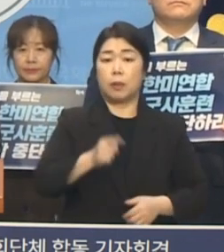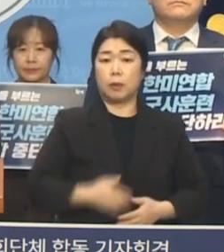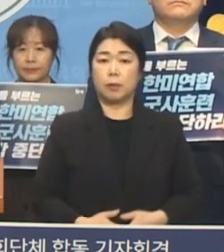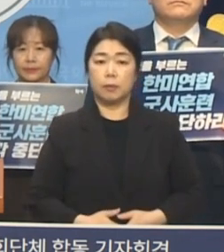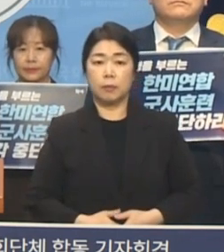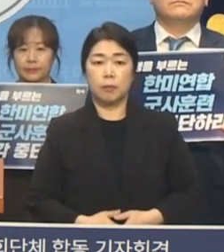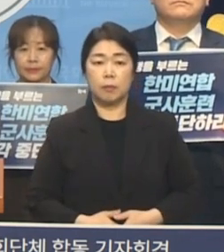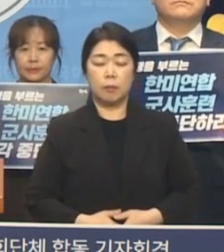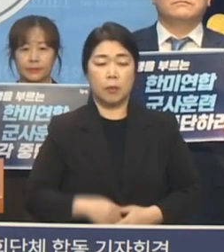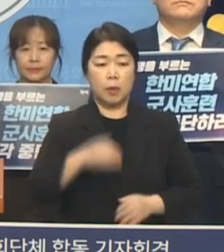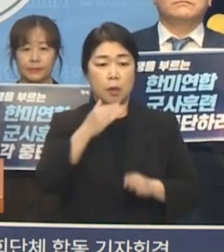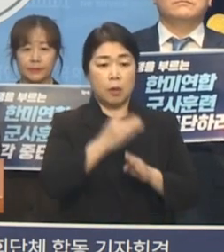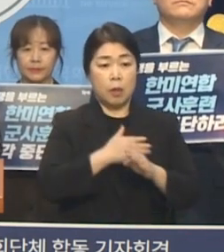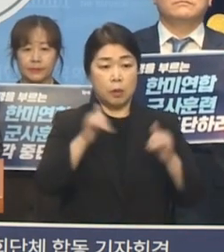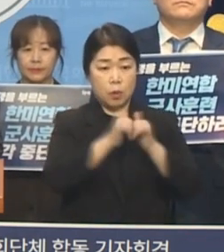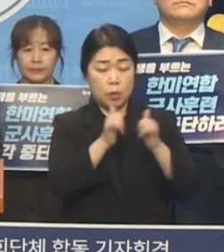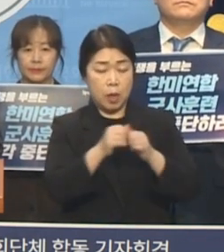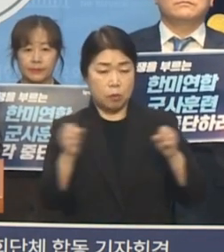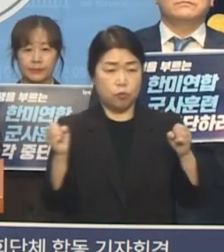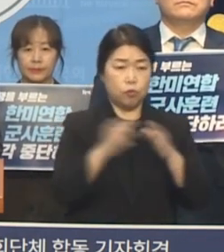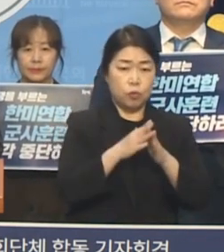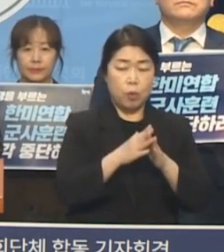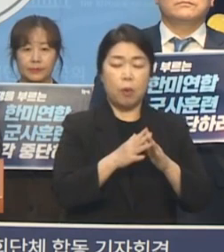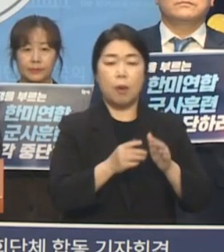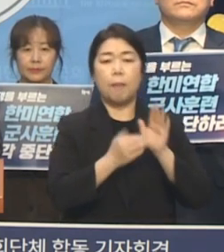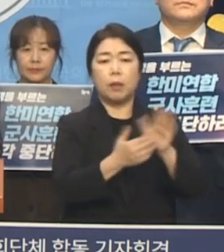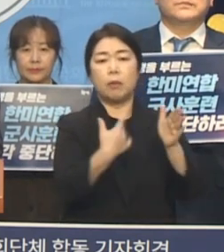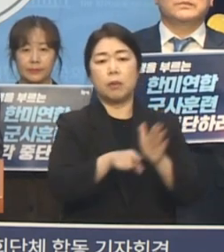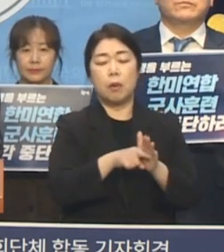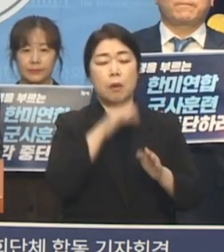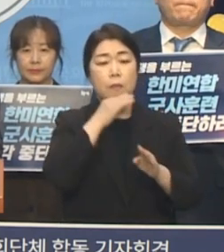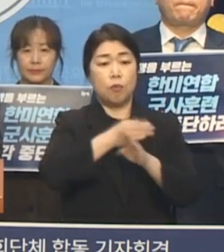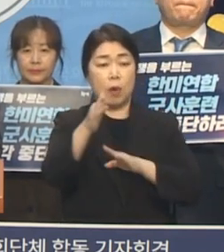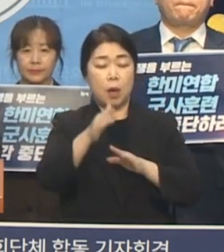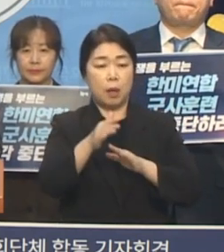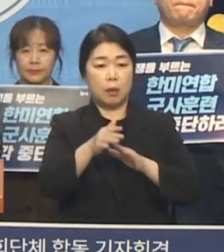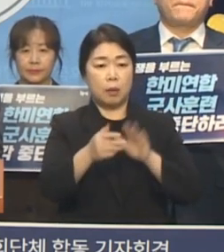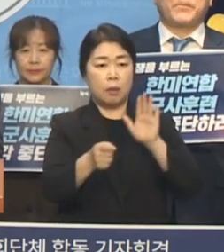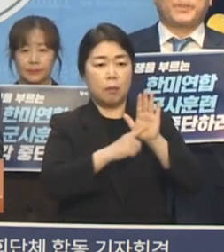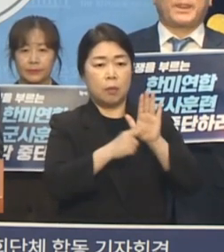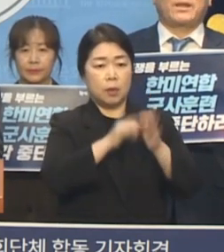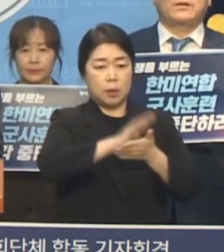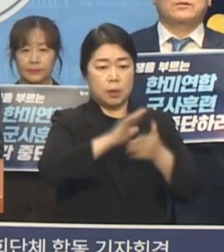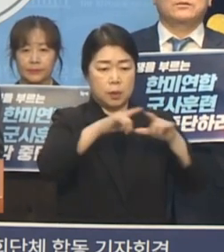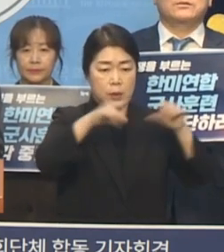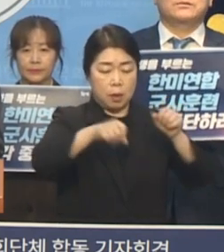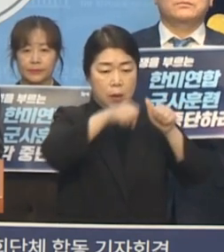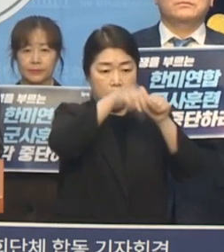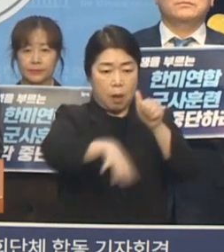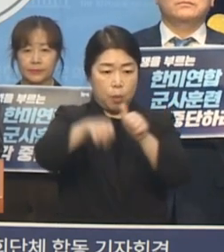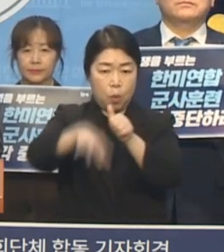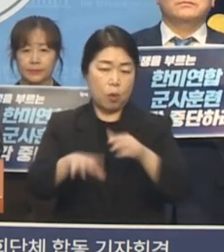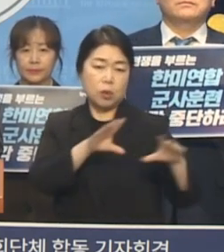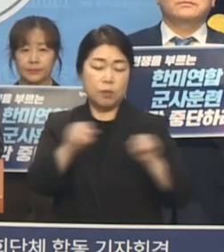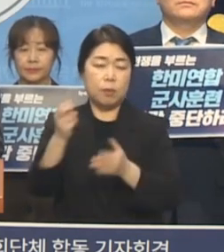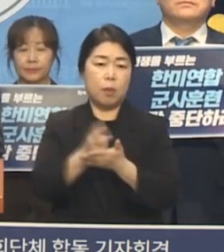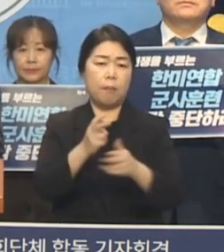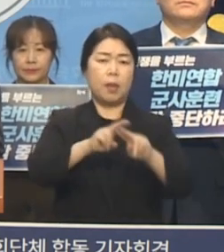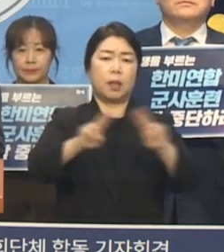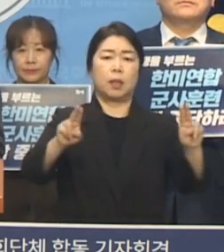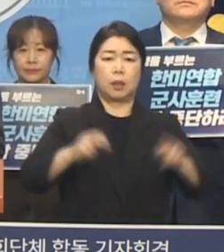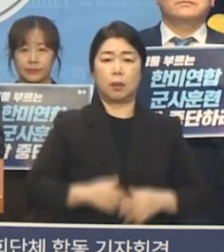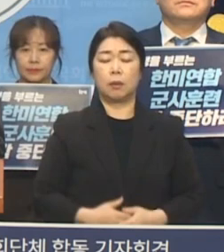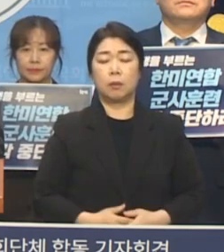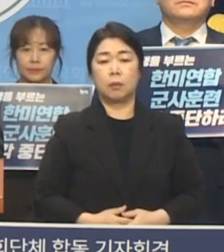막기 위해 국회 입법으로 만들어진 대북 전단 살포 금지법을 폐지하고 전쟁 위기만